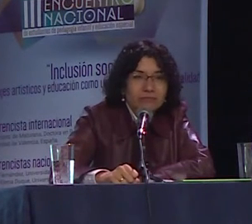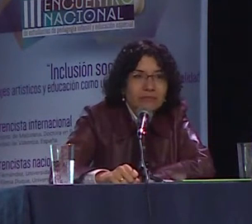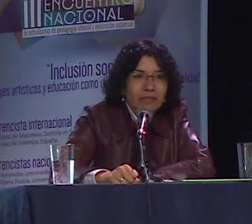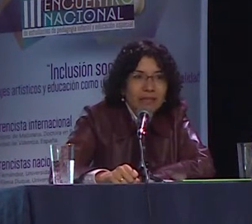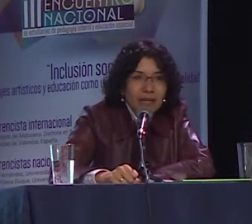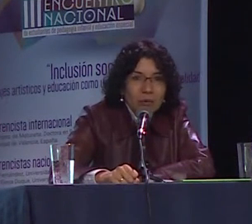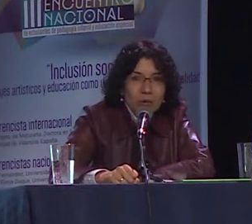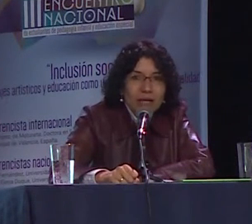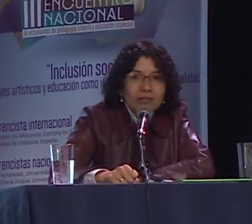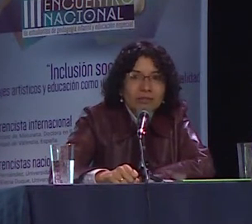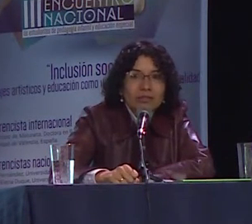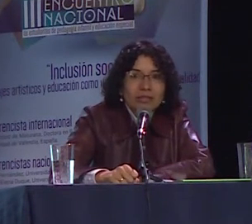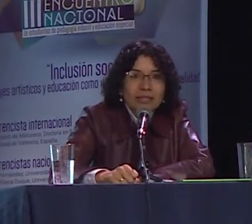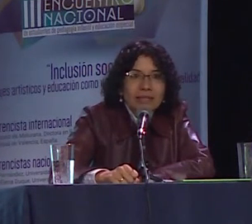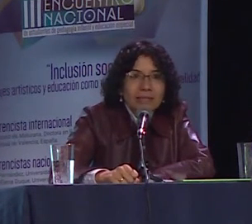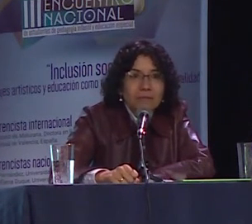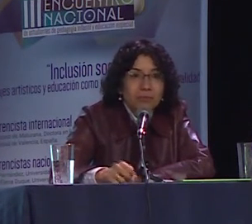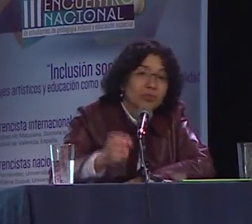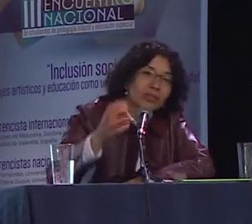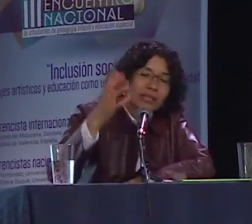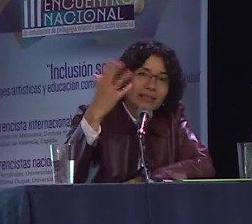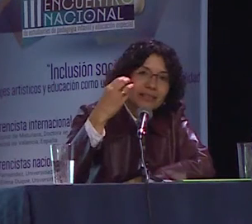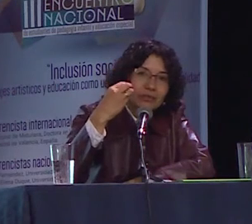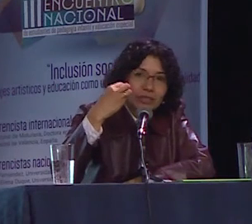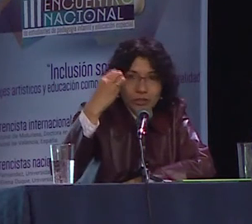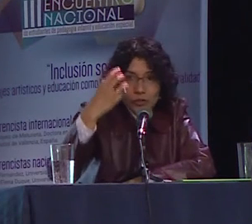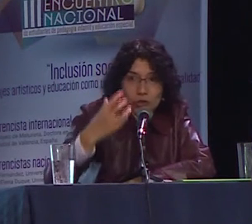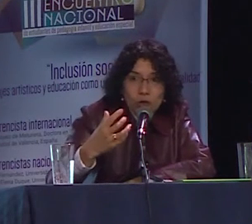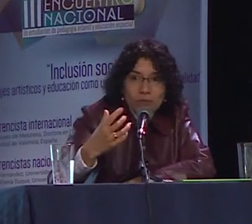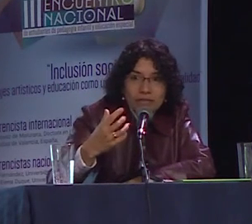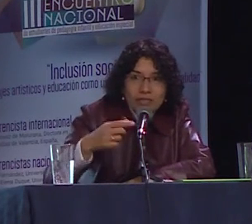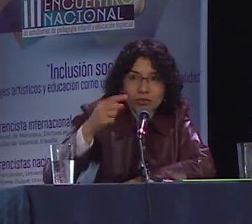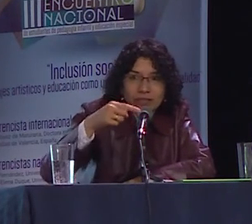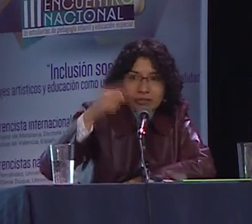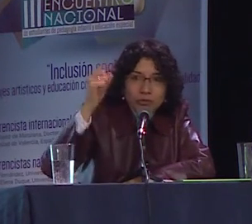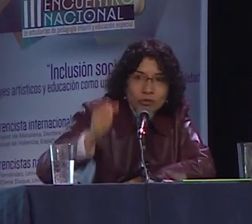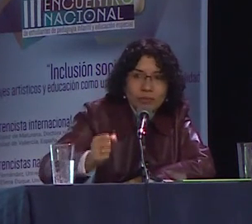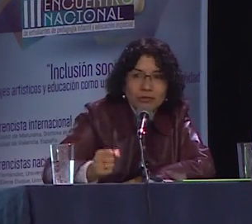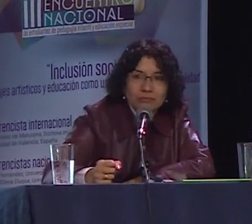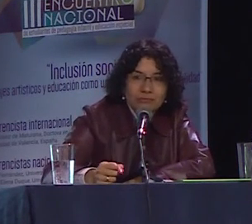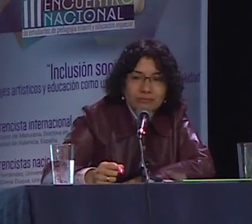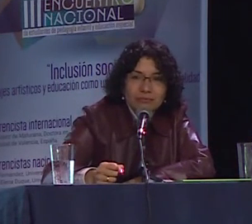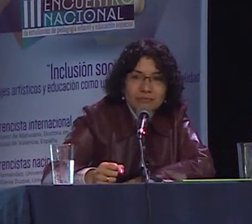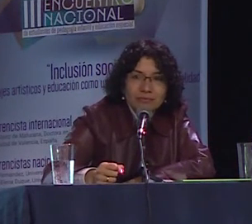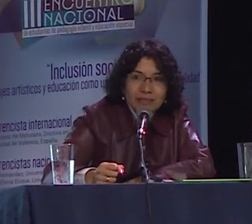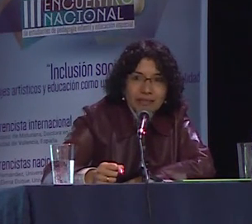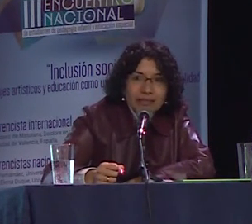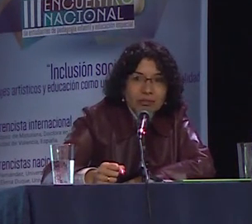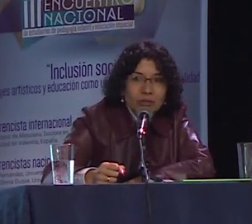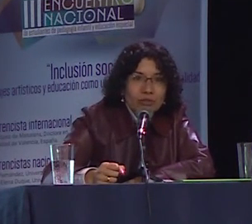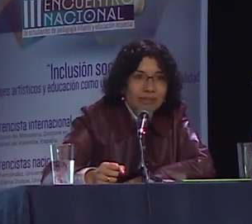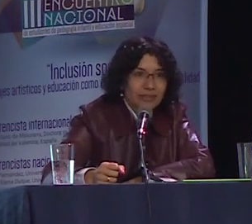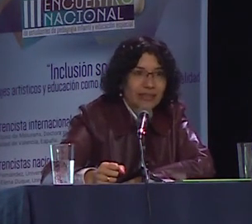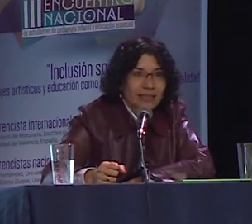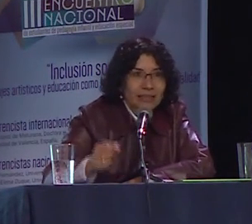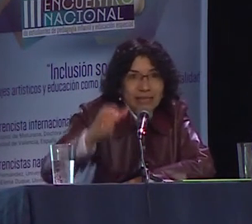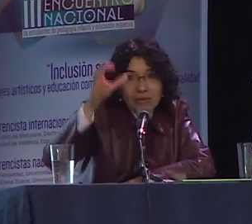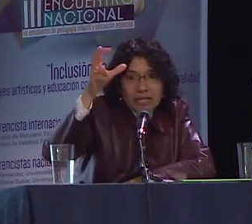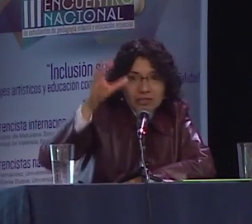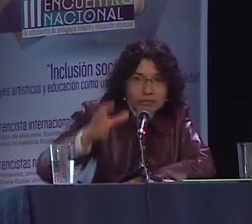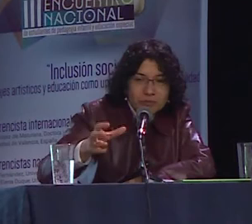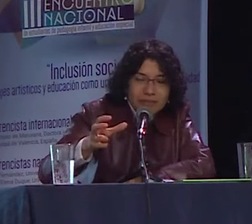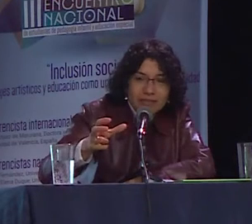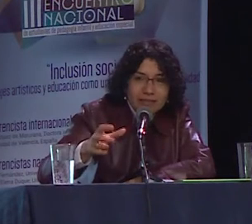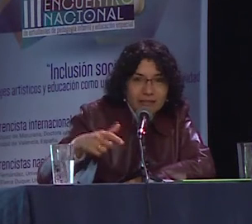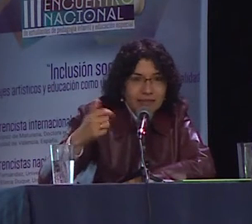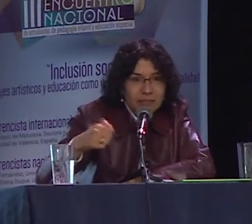ejemplo, cuando nos quitan nuestro nombre y nos dan es un número. Entonces, él